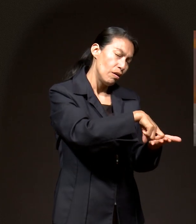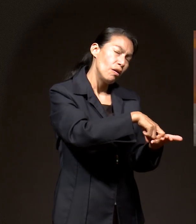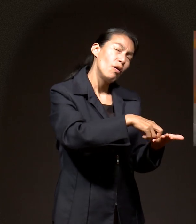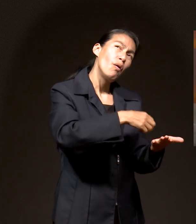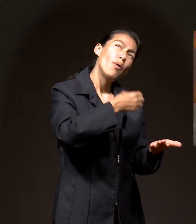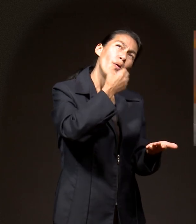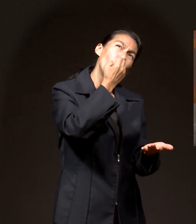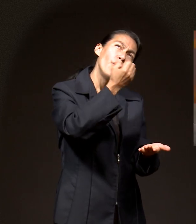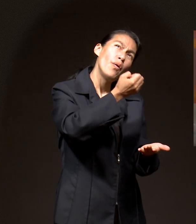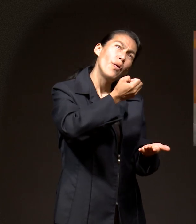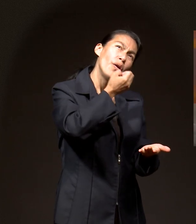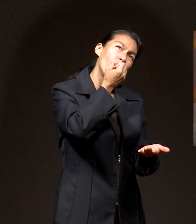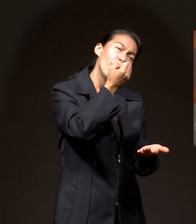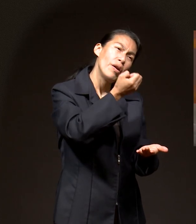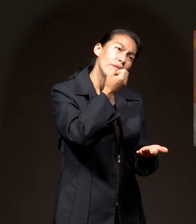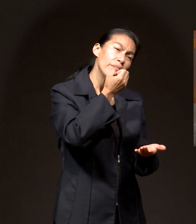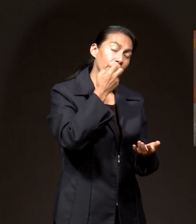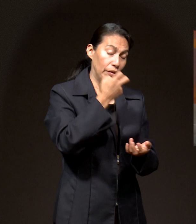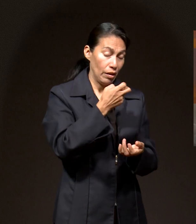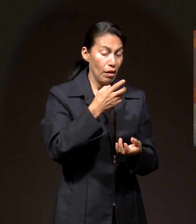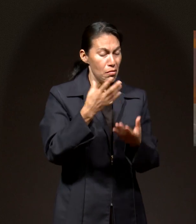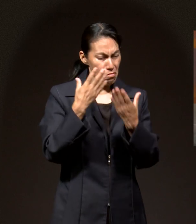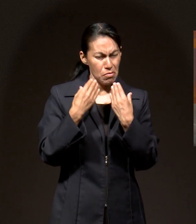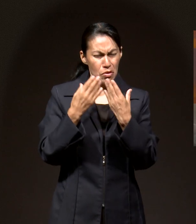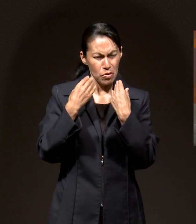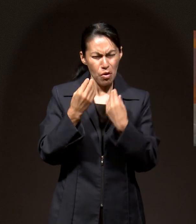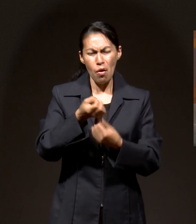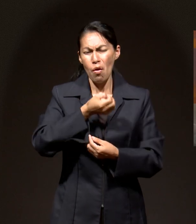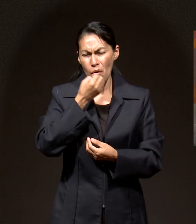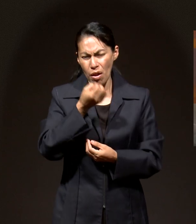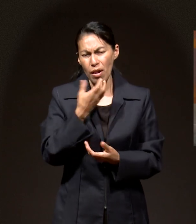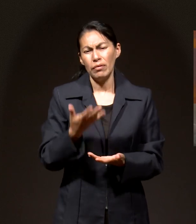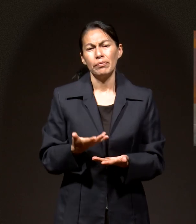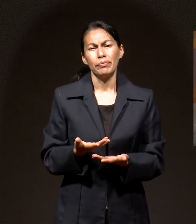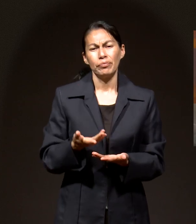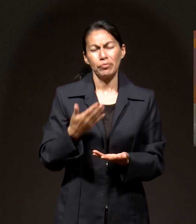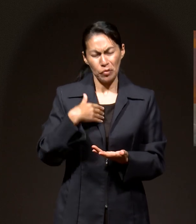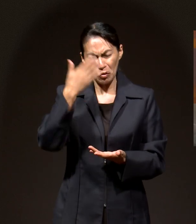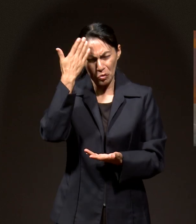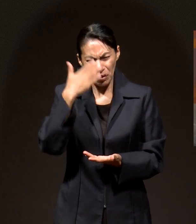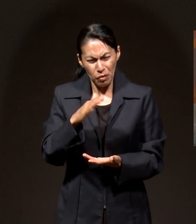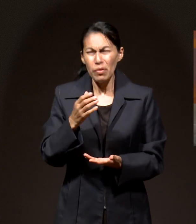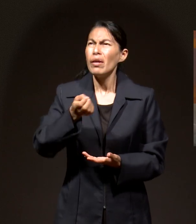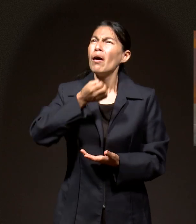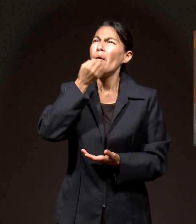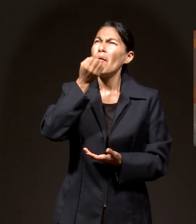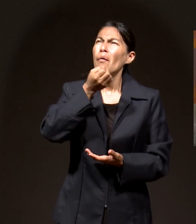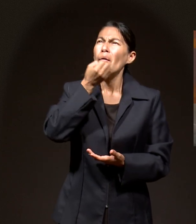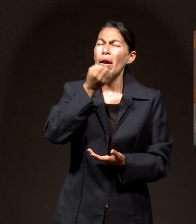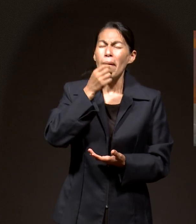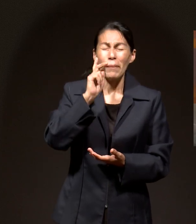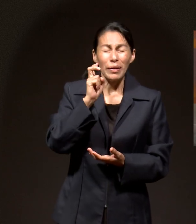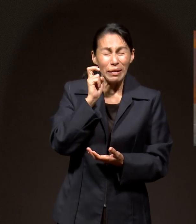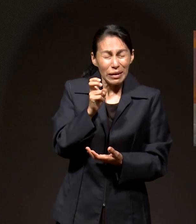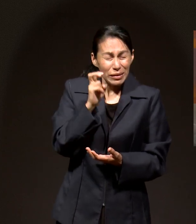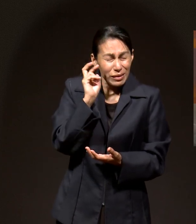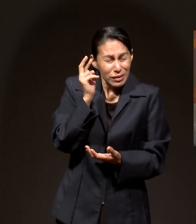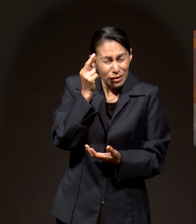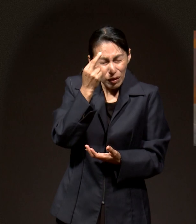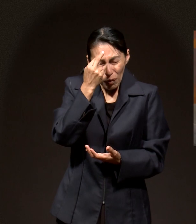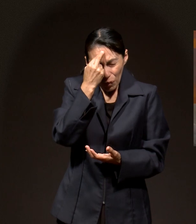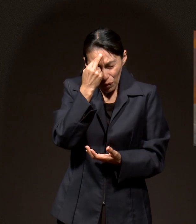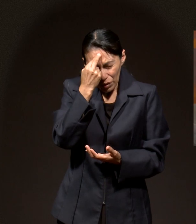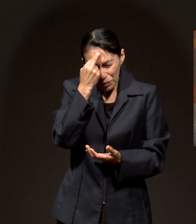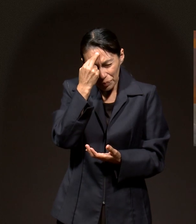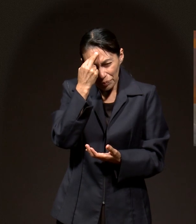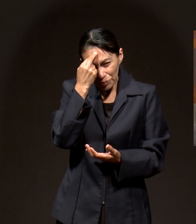bien que ahí nos arrodillamos y me enseñó a orar. Hombre, yo ya sabía cómo comunicarme con Dios, pero